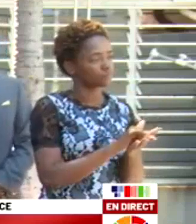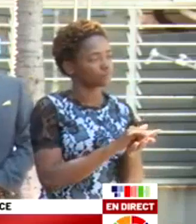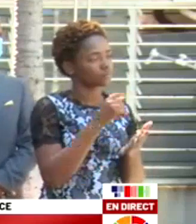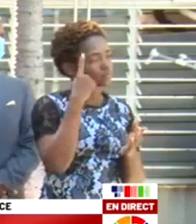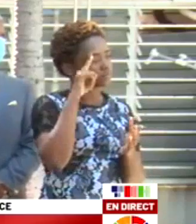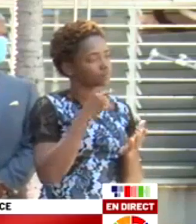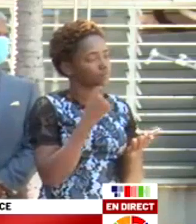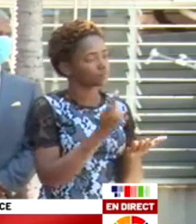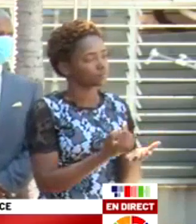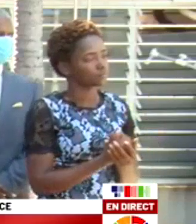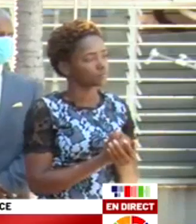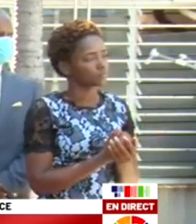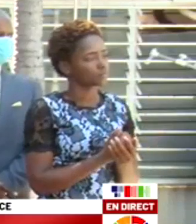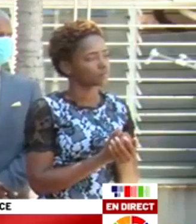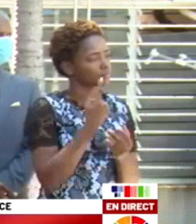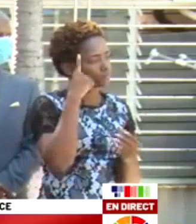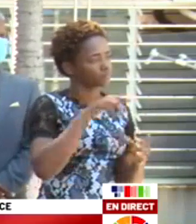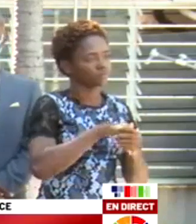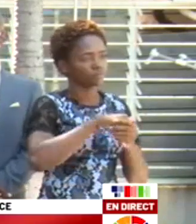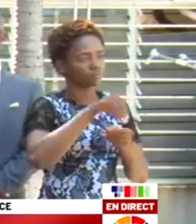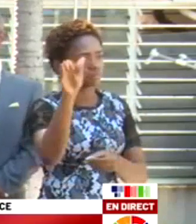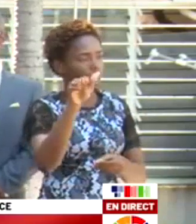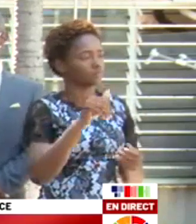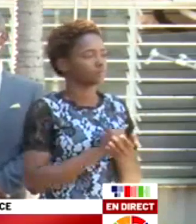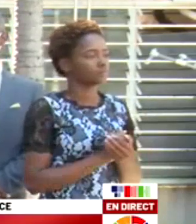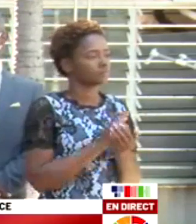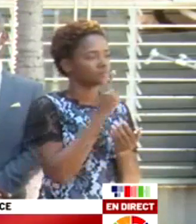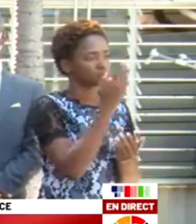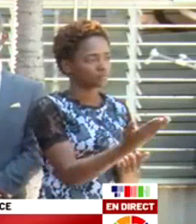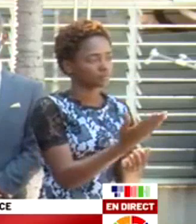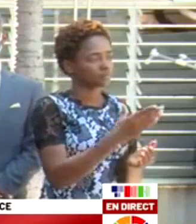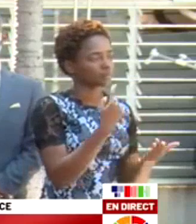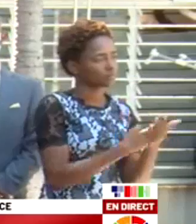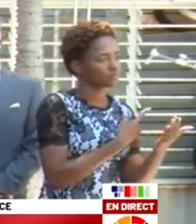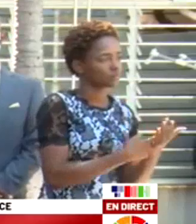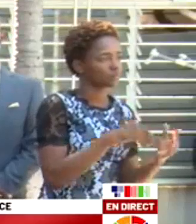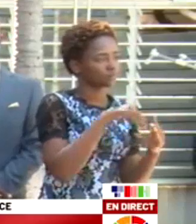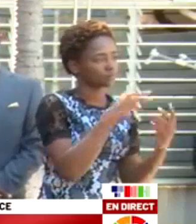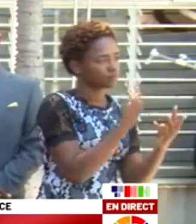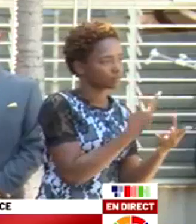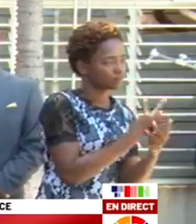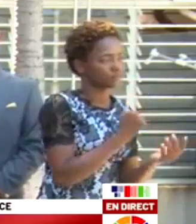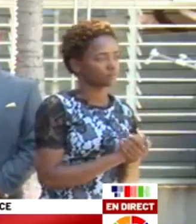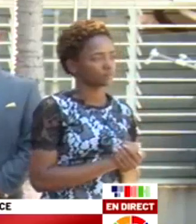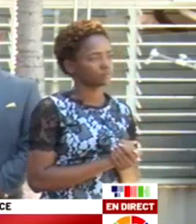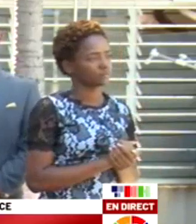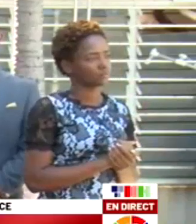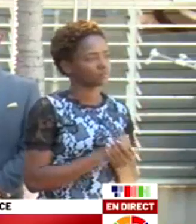c'est jusqu'à révocation ou même parfois emprisonnement. C'est pour me dire que